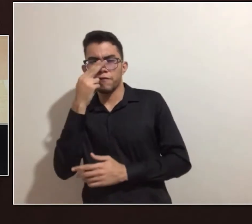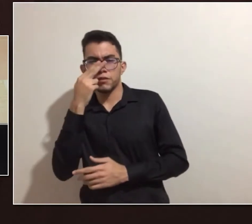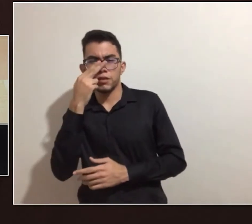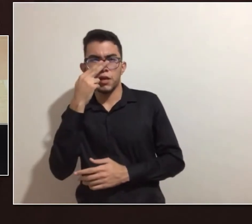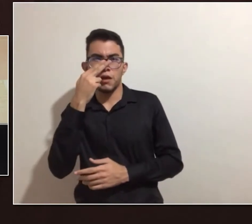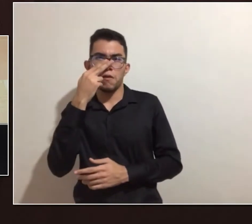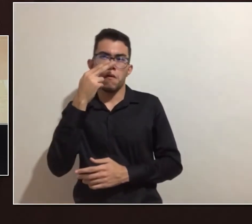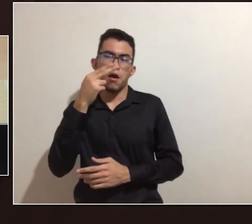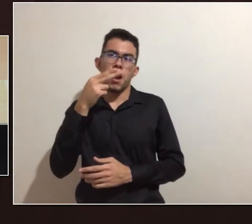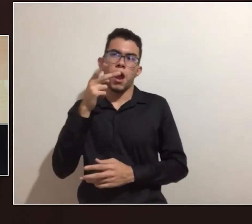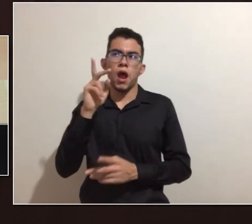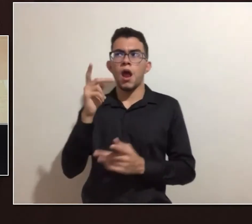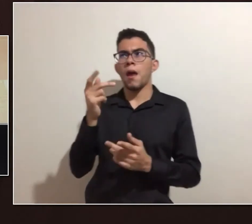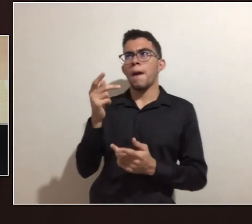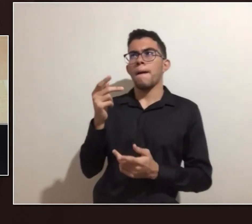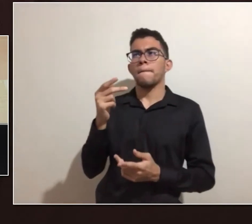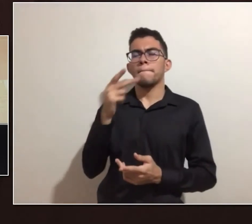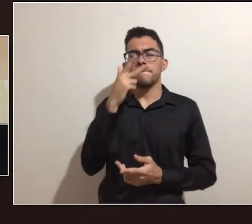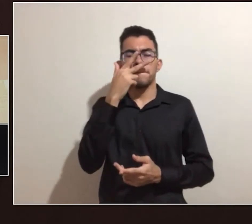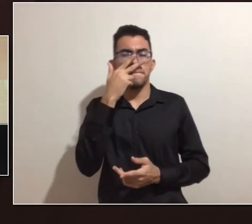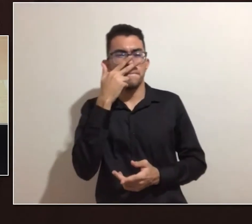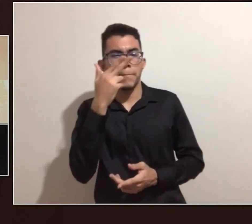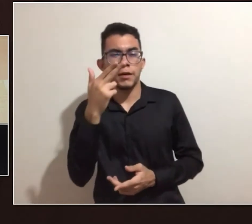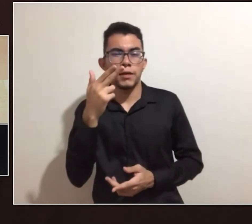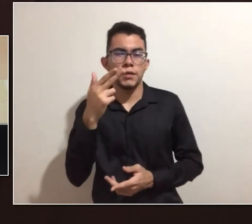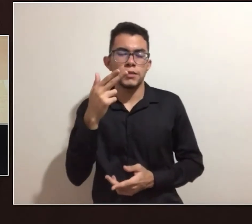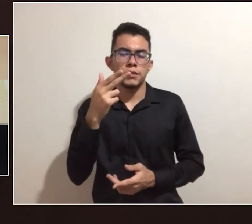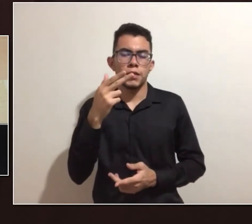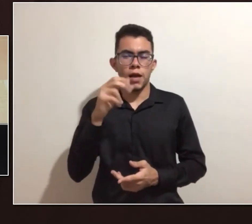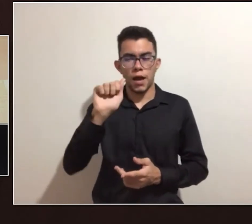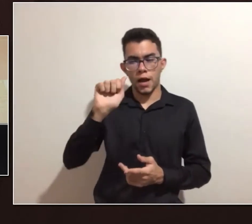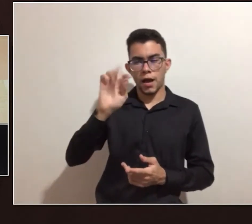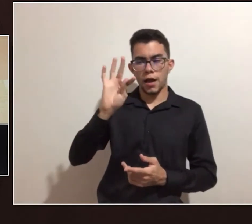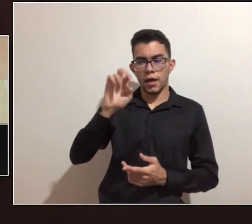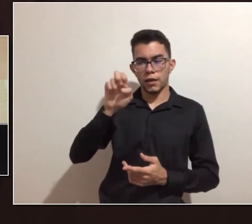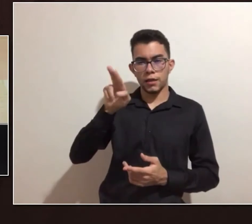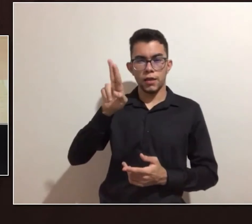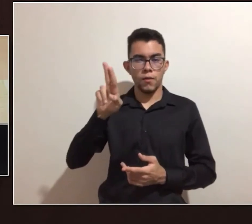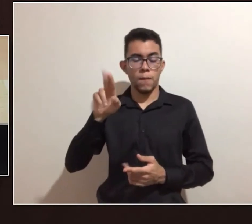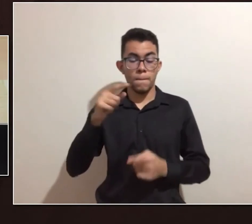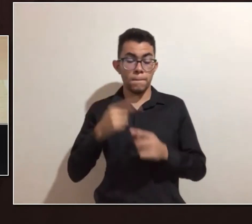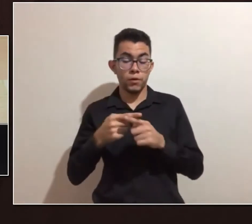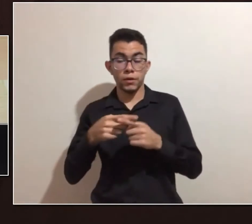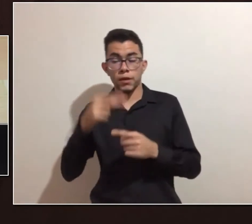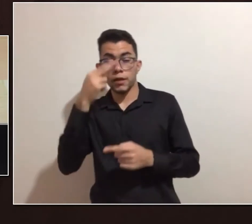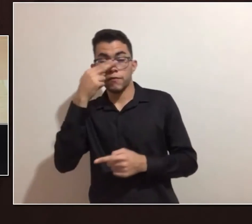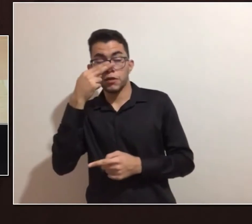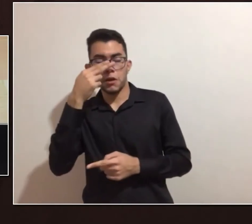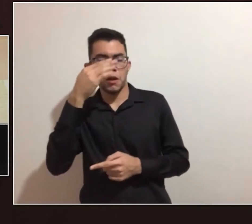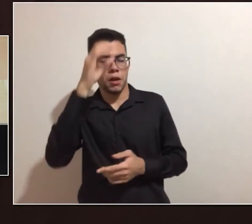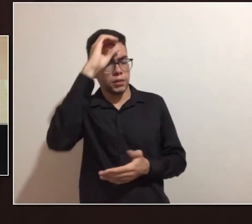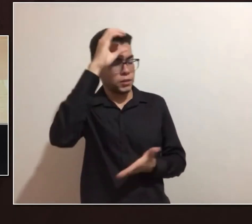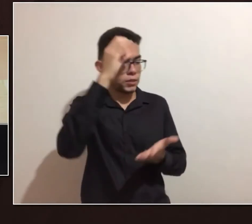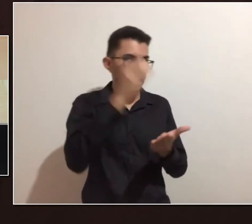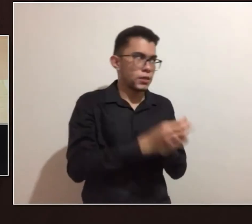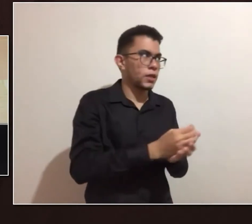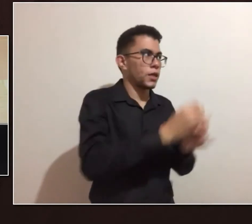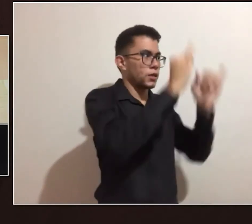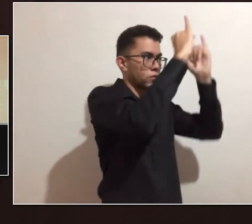chamados de ateus, porque eles não acreditavam nas deidades pagãs. Então, irmãos,